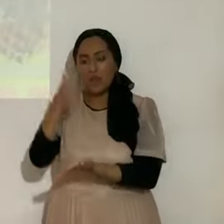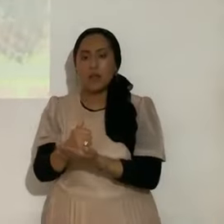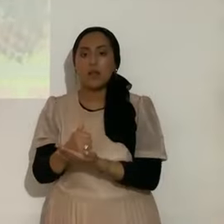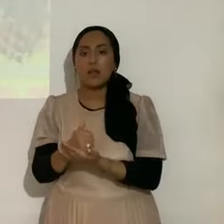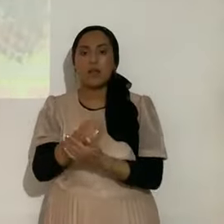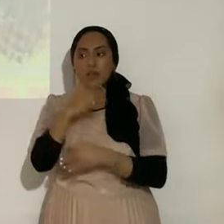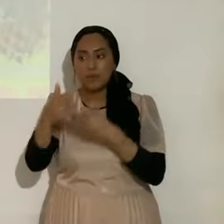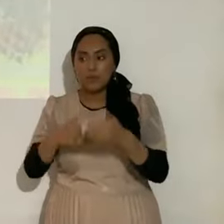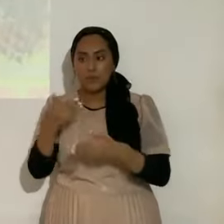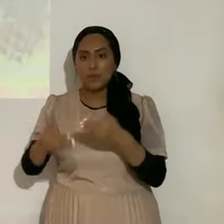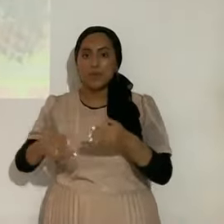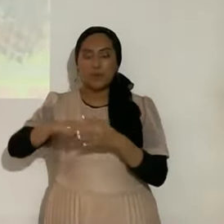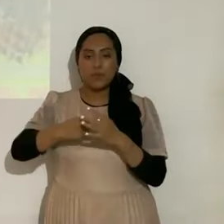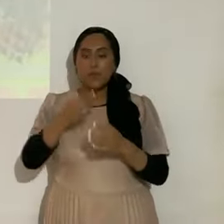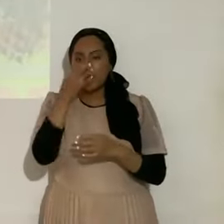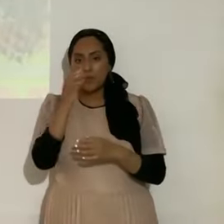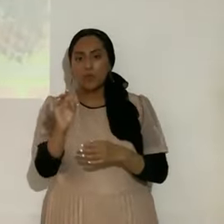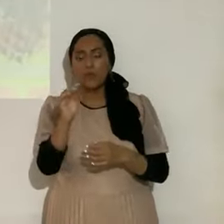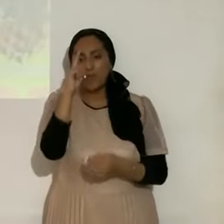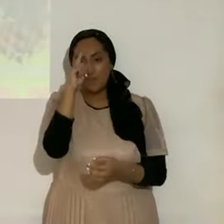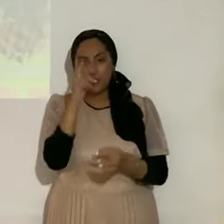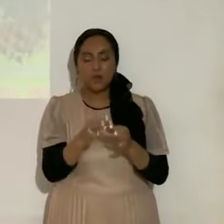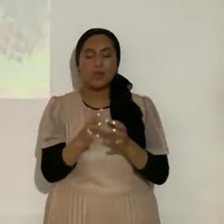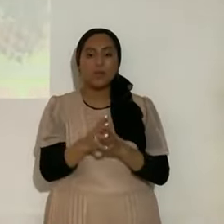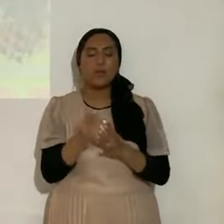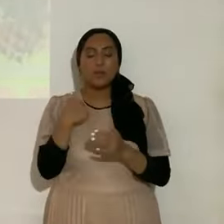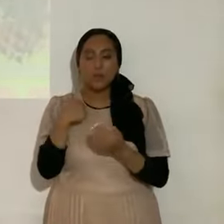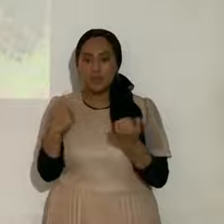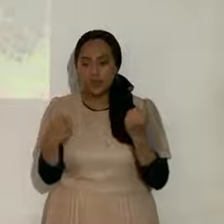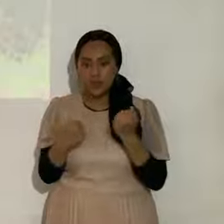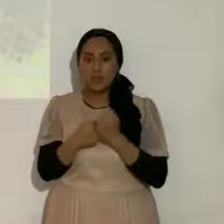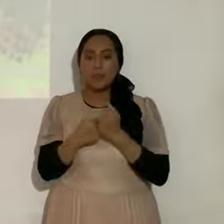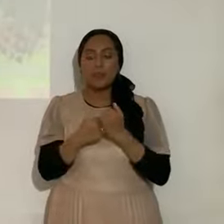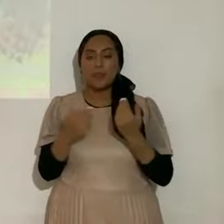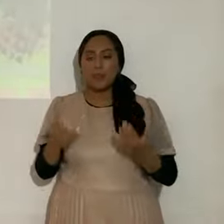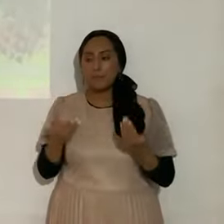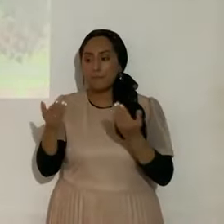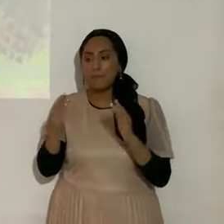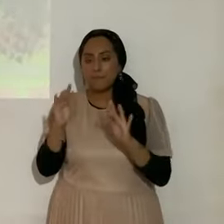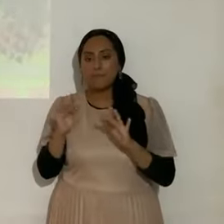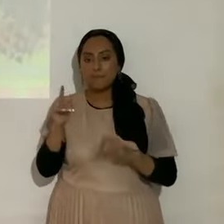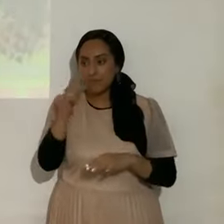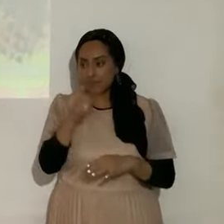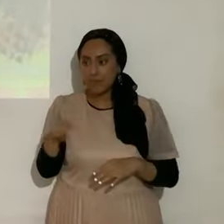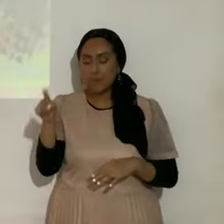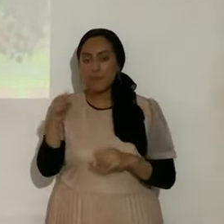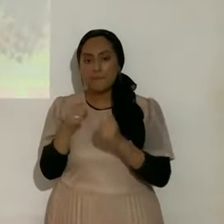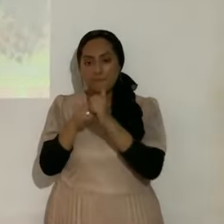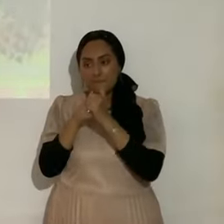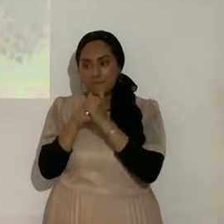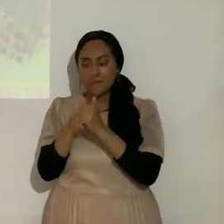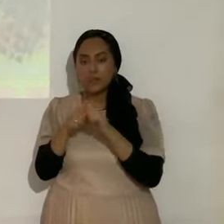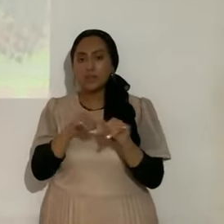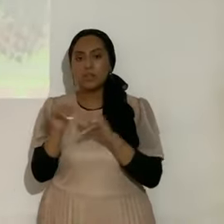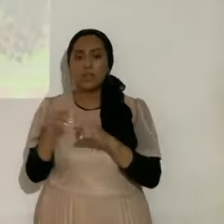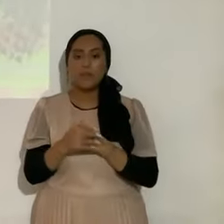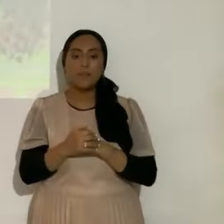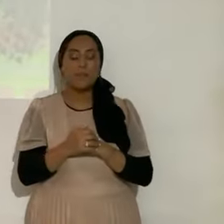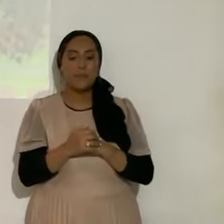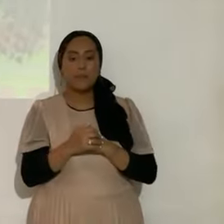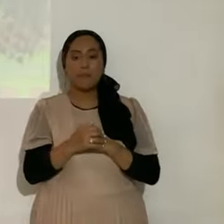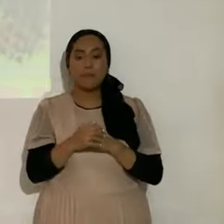están empezando, los que tienen todavía poca fe. Hay que alentarlos, animarlos y darles un consuelo para que ellos también sigan y perseveren. Vamos